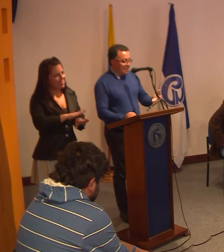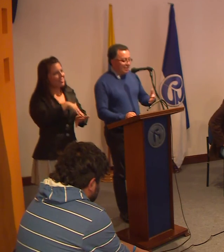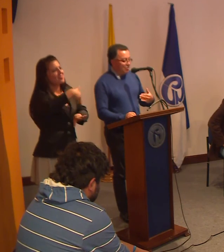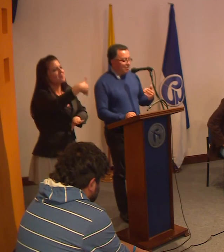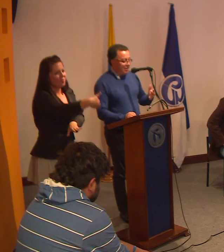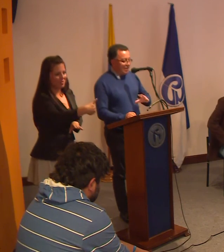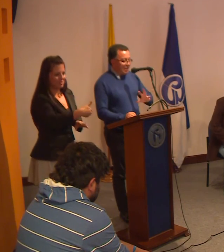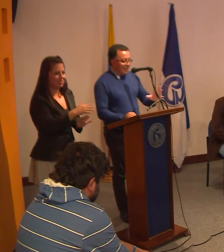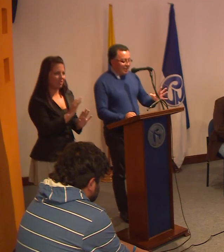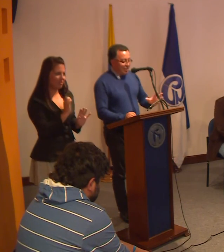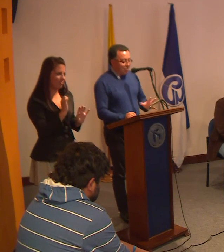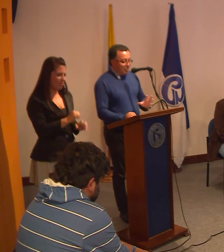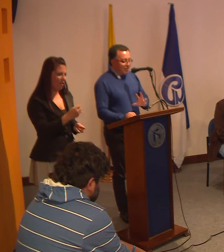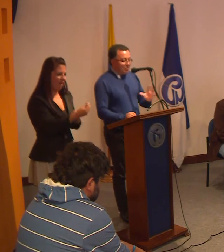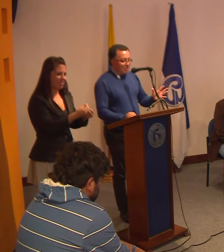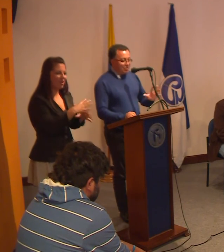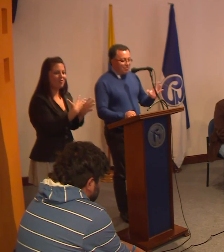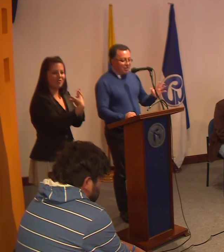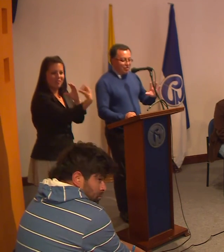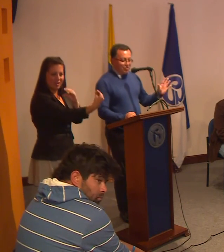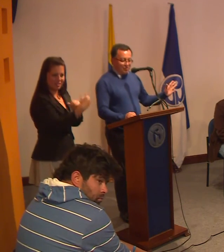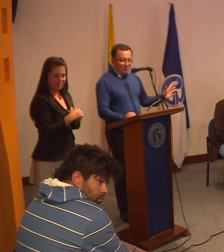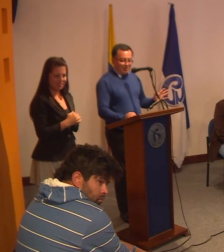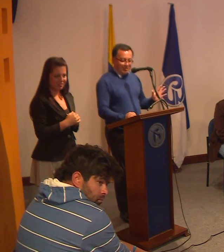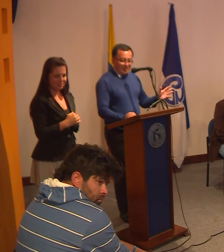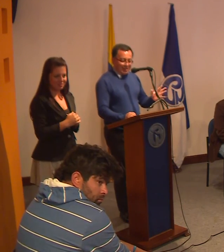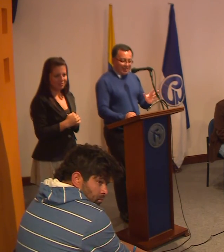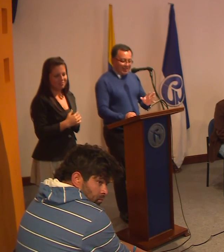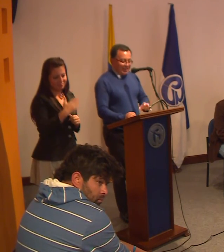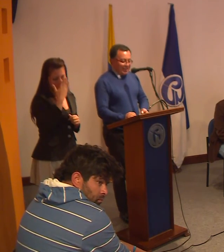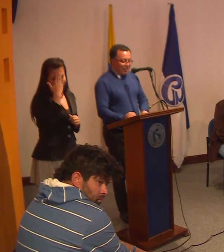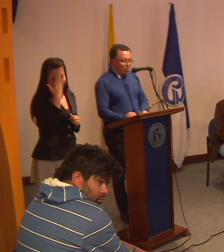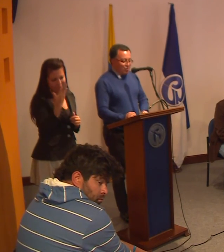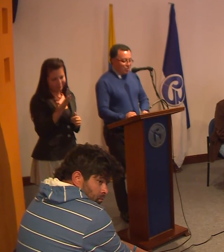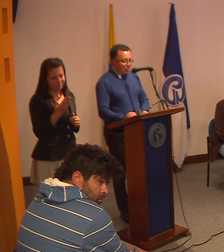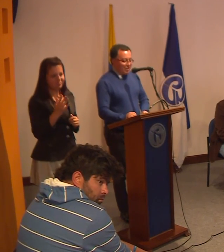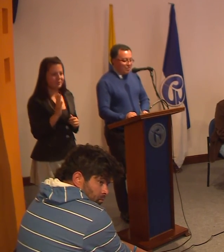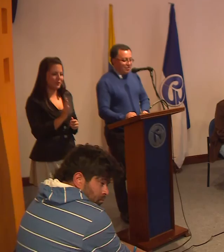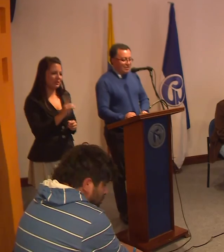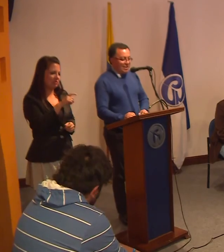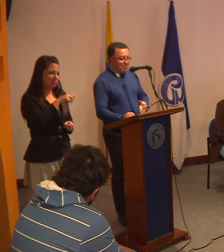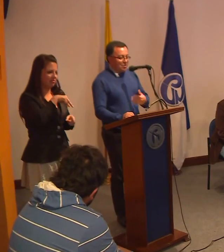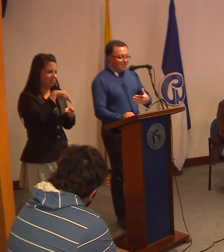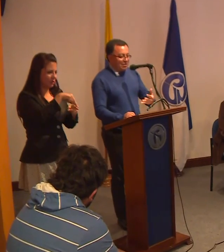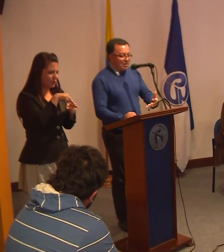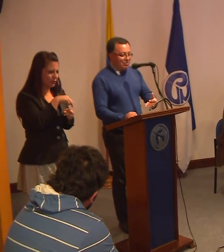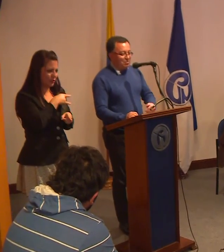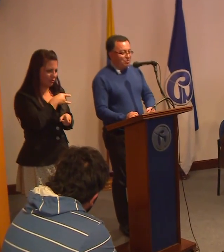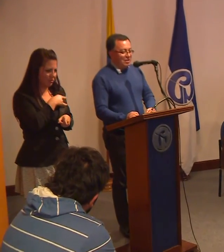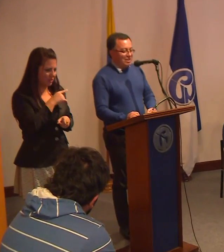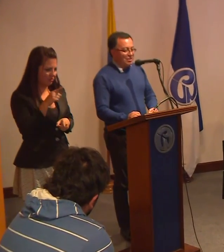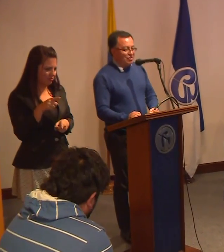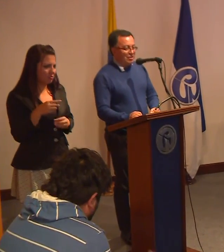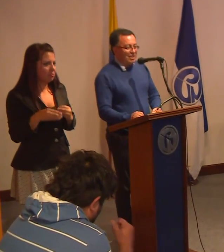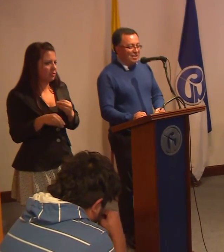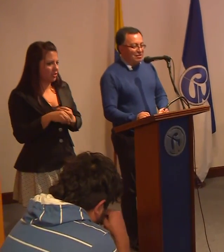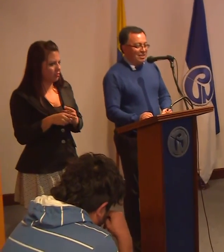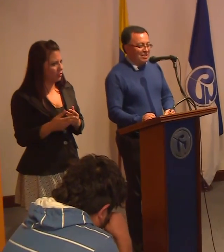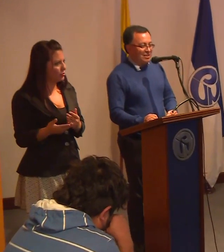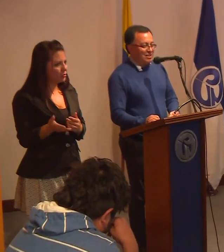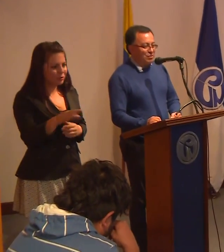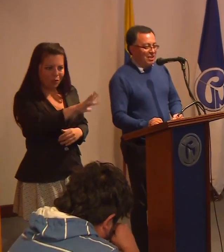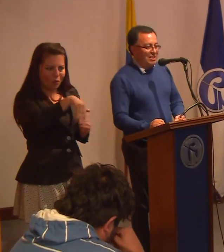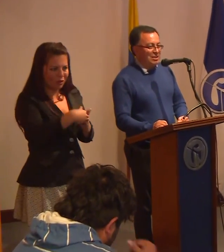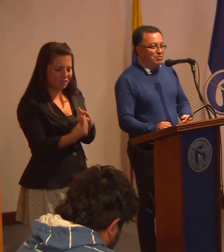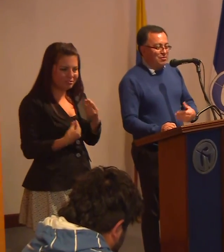hacer, y seguramente, como lo sabemos, eso implicó pues recursos de la universidad, pero especialmente una movilización colectiva